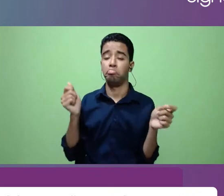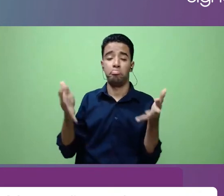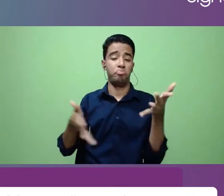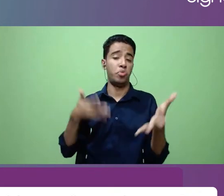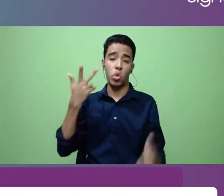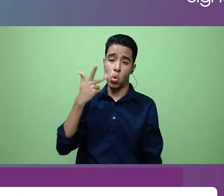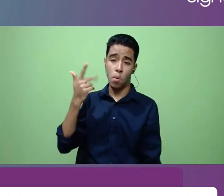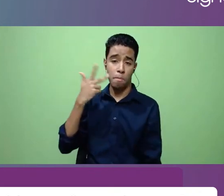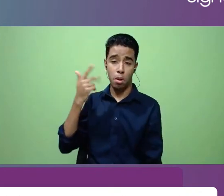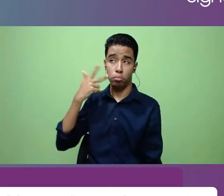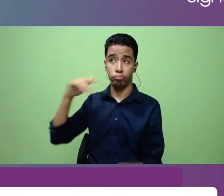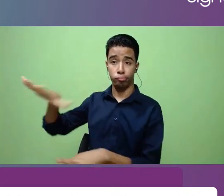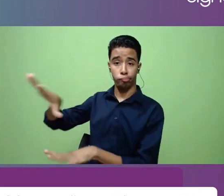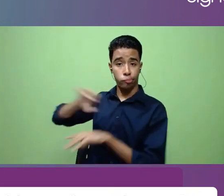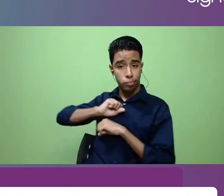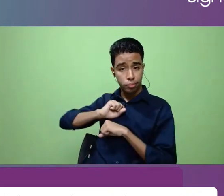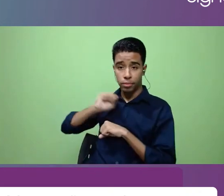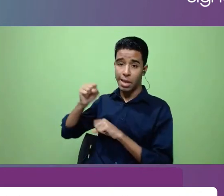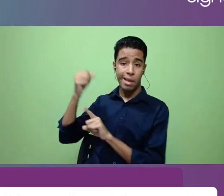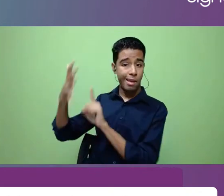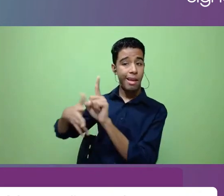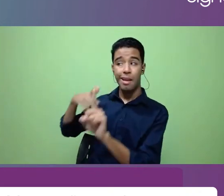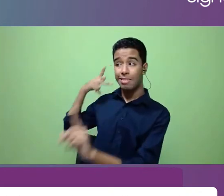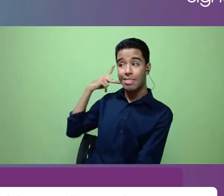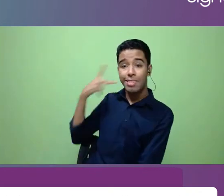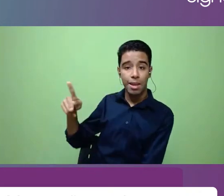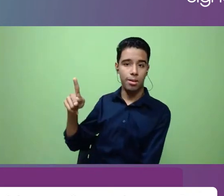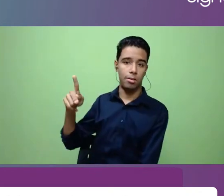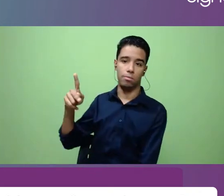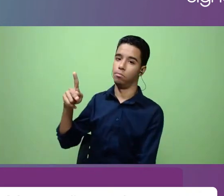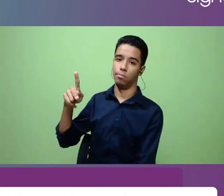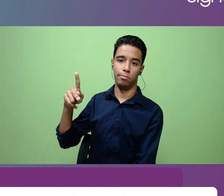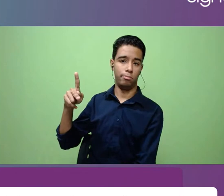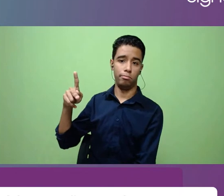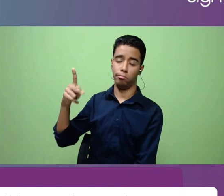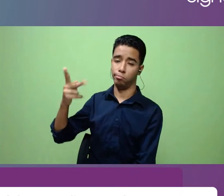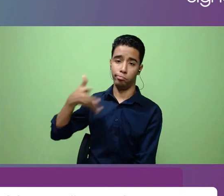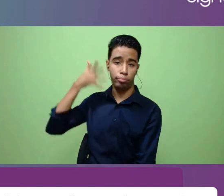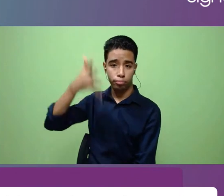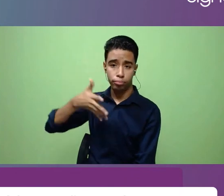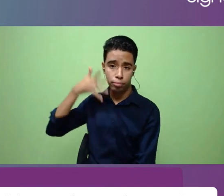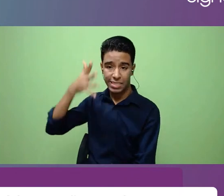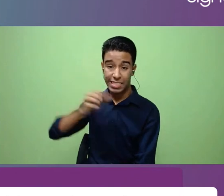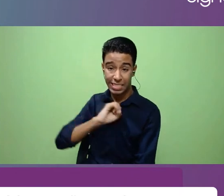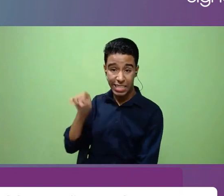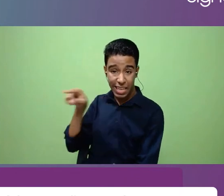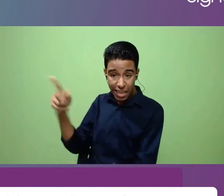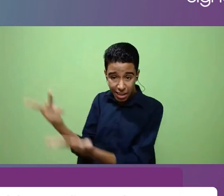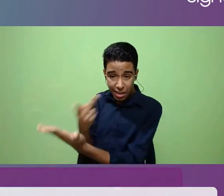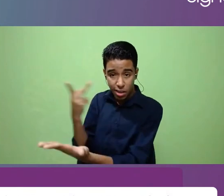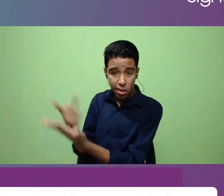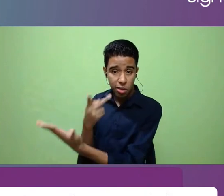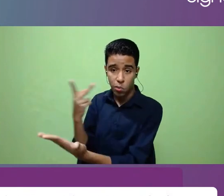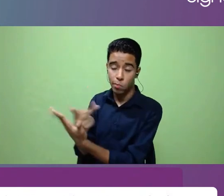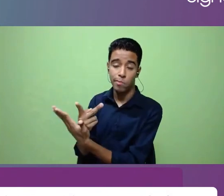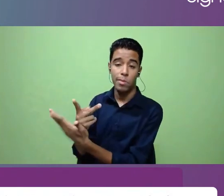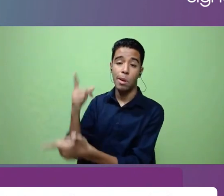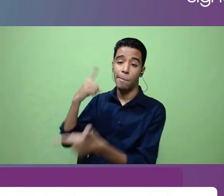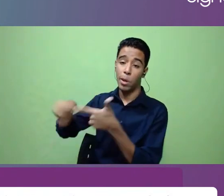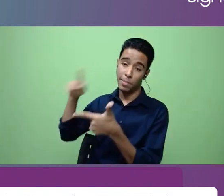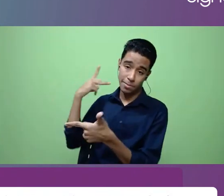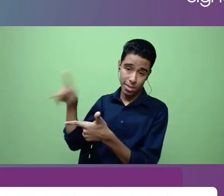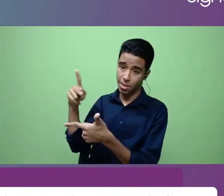Por quê? O discurso é do orador. Se ele está errado, quem tem culpa disso é o orador, e não o próprio